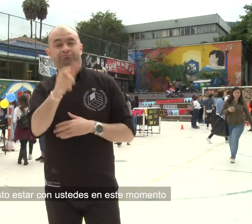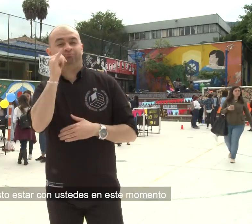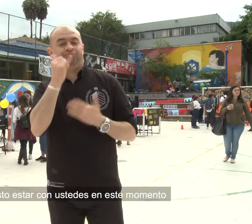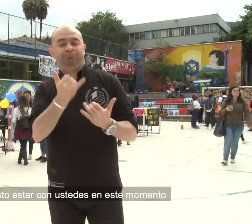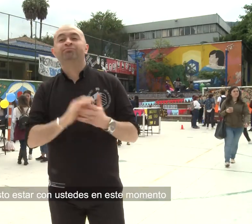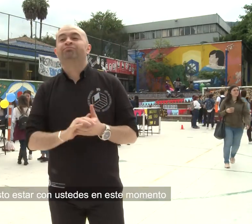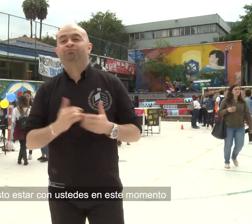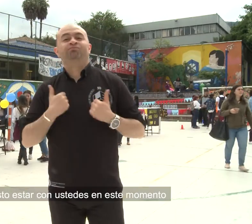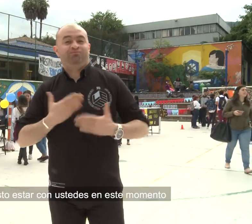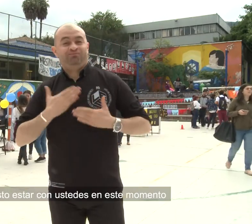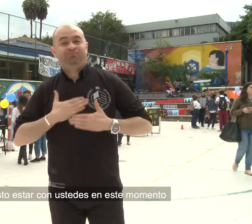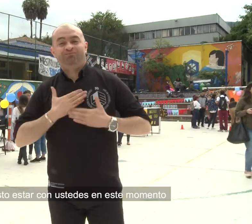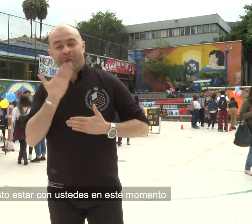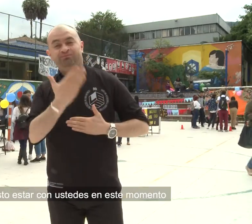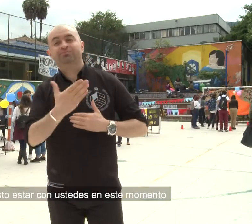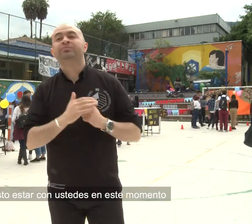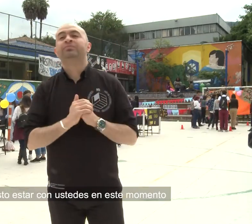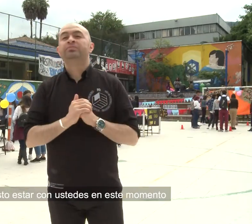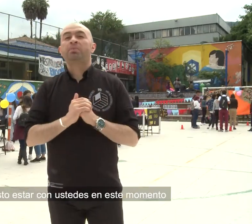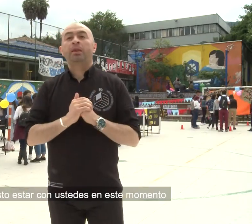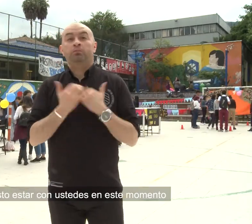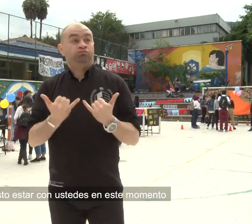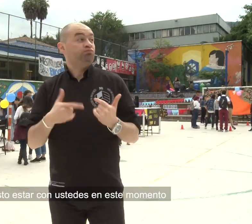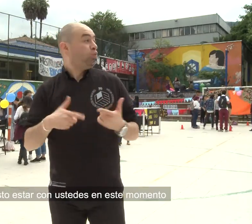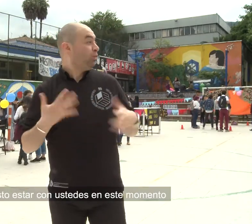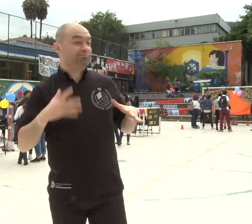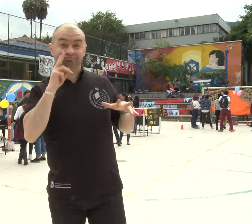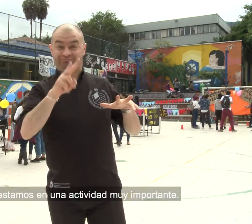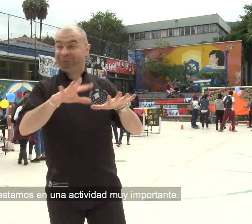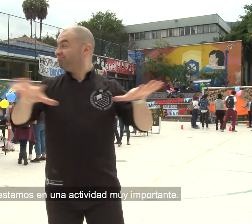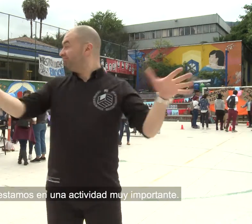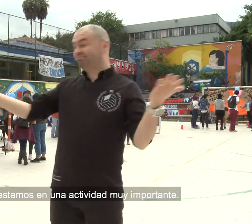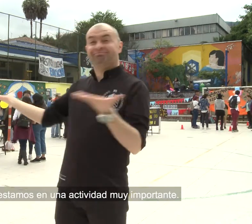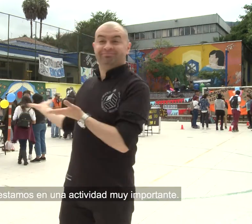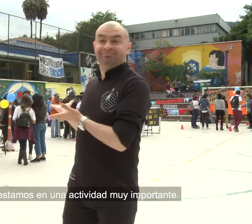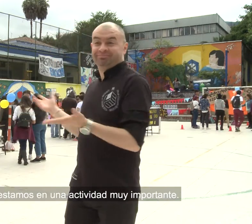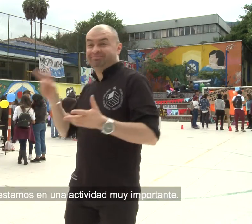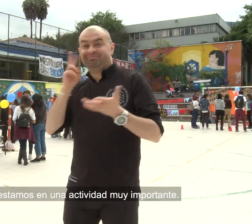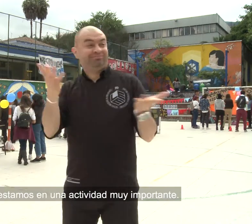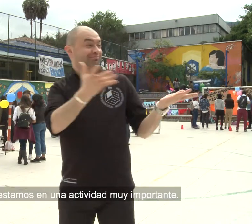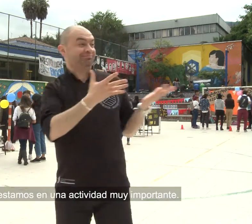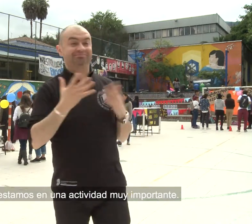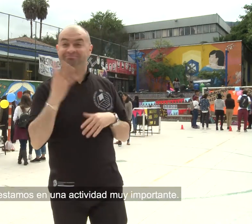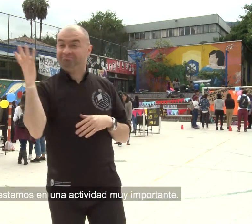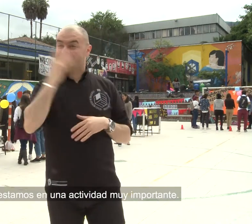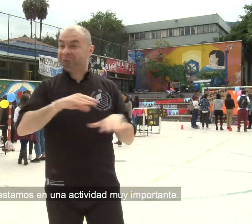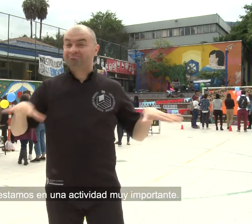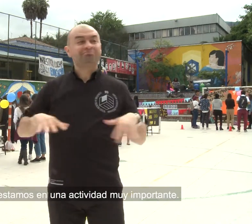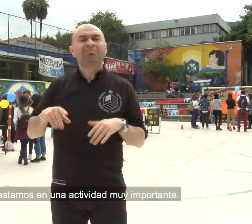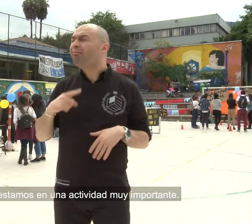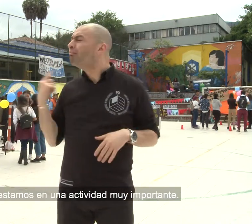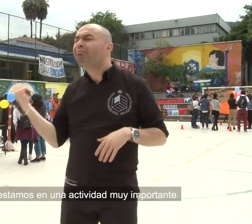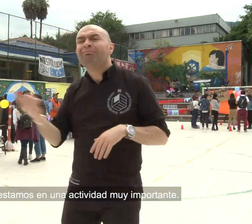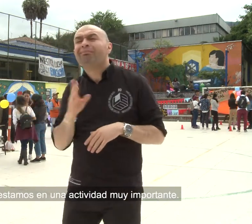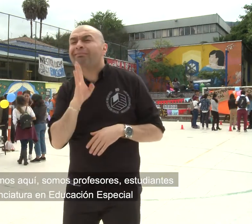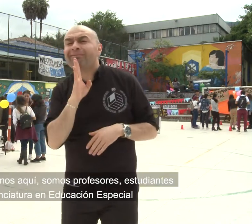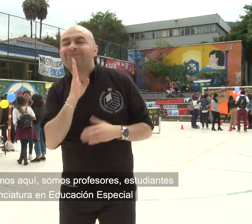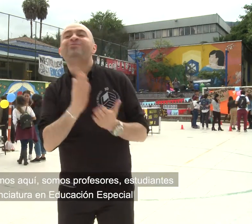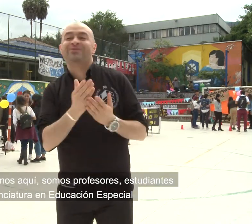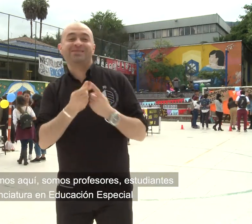Para mí es un gusto estar con ustedes en este momento. Como ustedes ven, estamos en una actividad muy importante. Todos los que